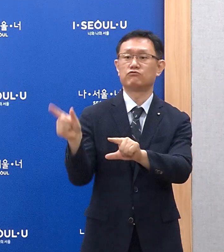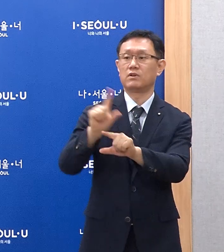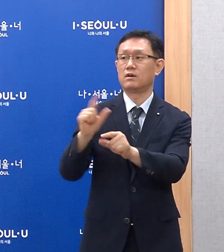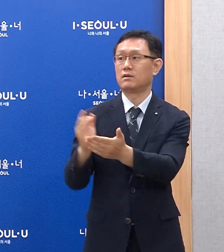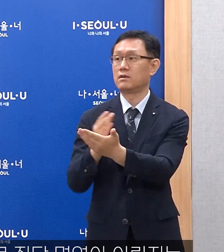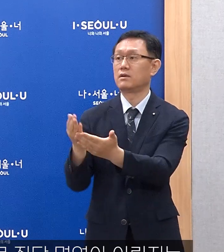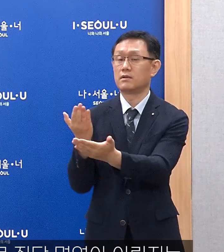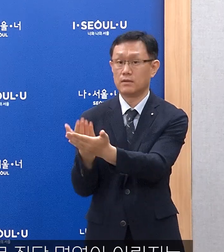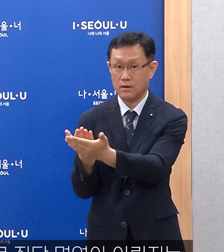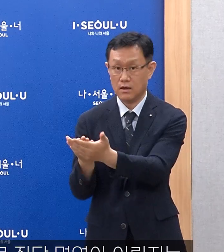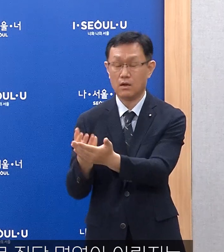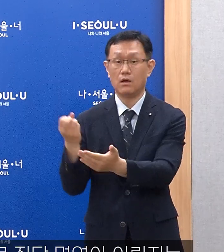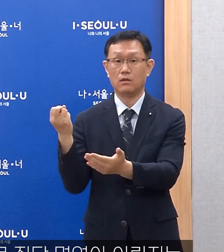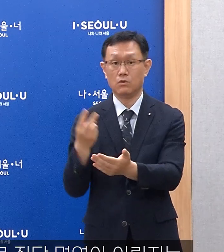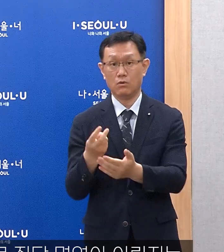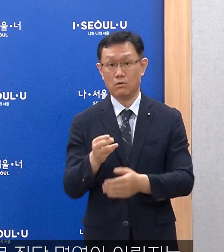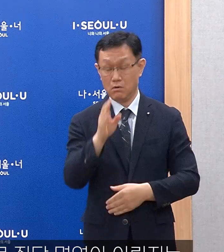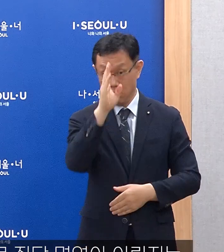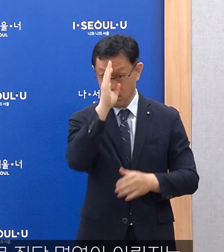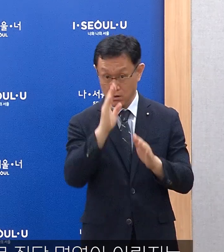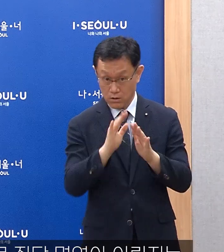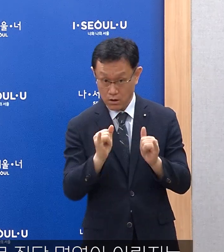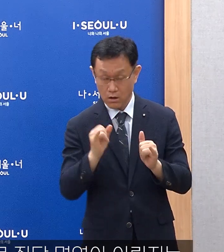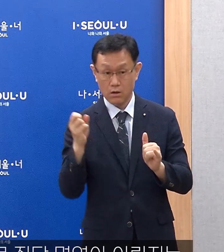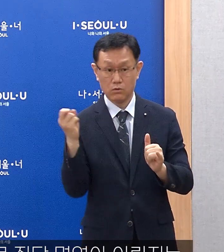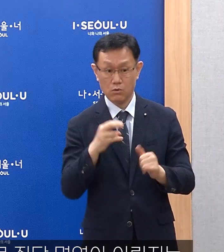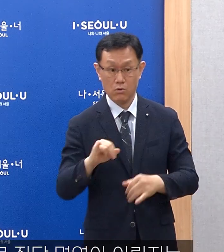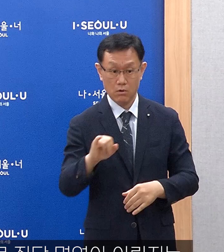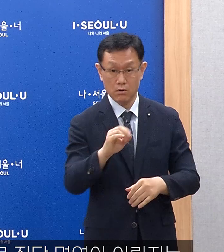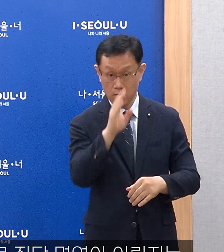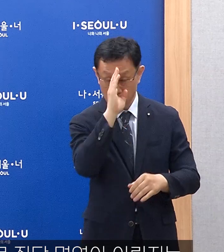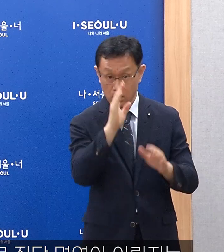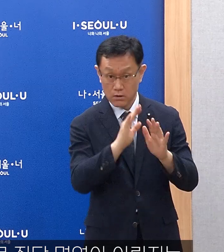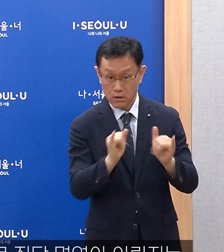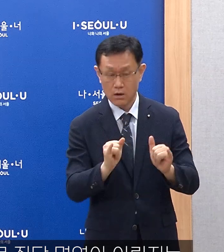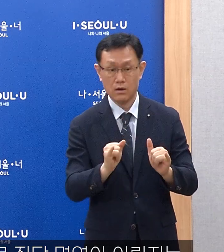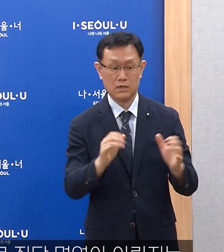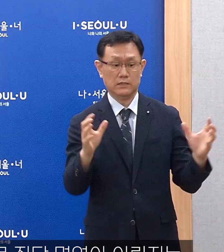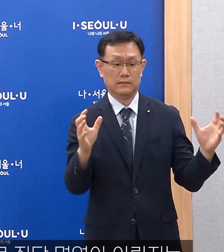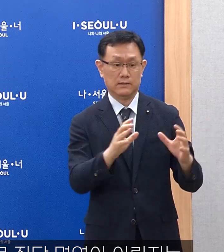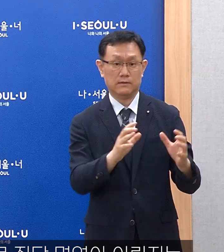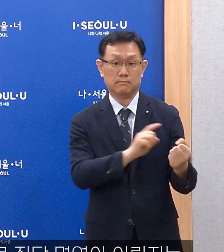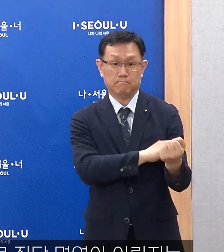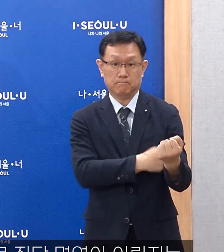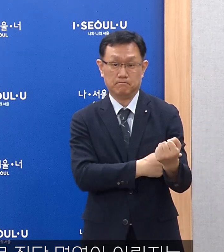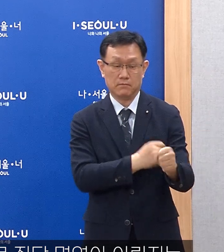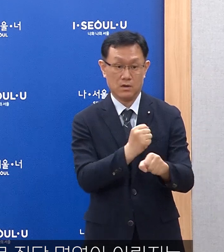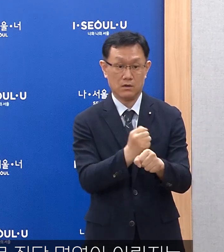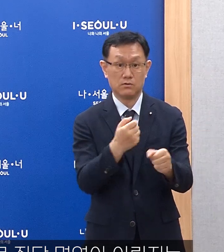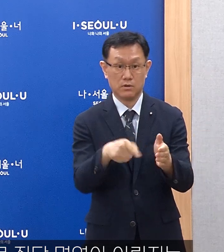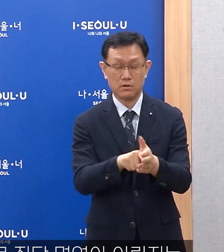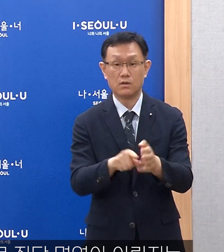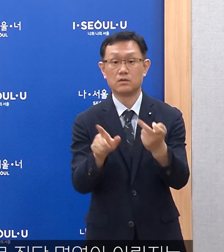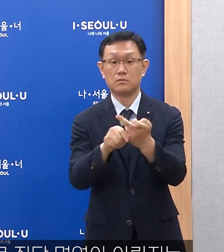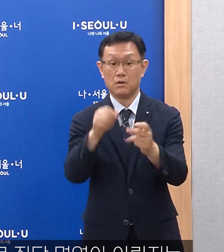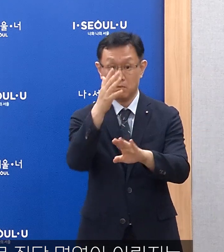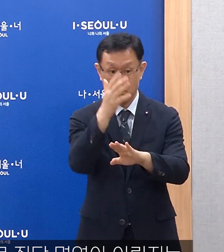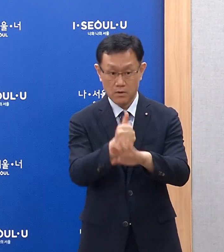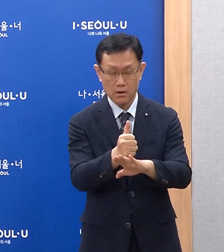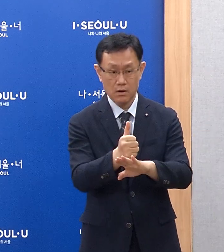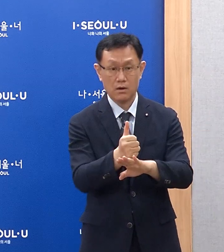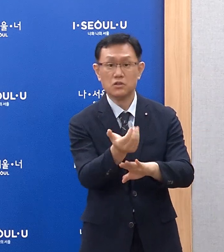배정과 가벼운 증상, 무증상 환자를 대상으로 집단 면역이 이루어지는 연말 상황 이후를